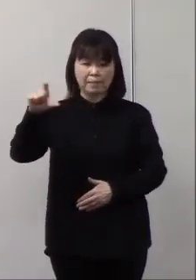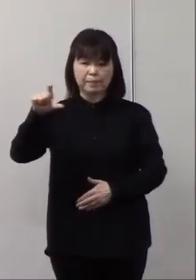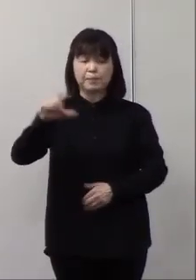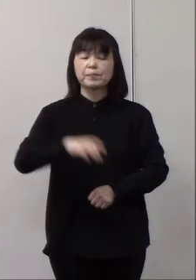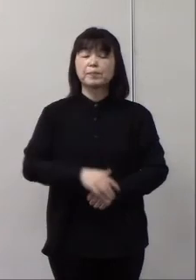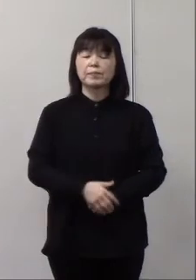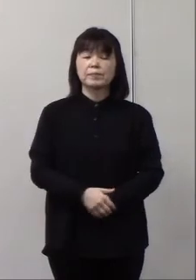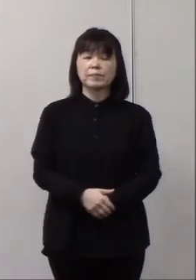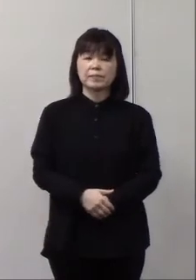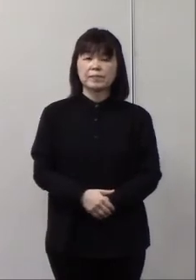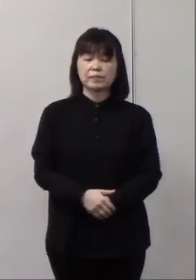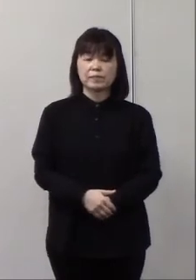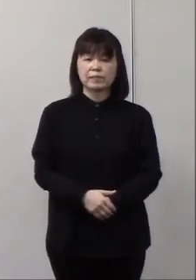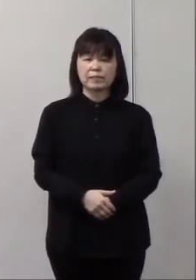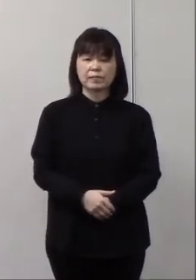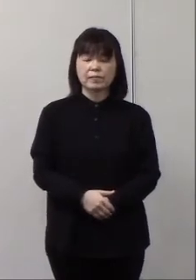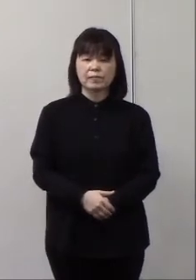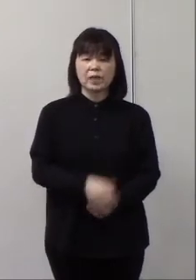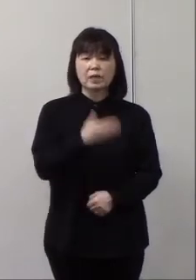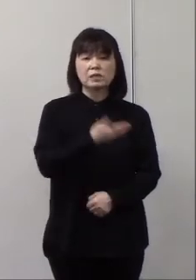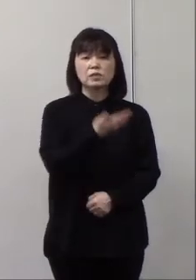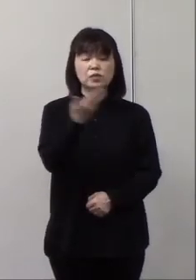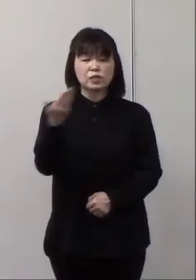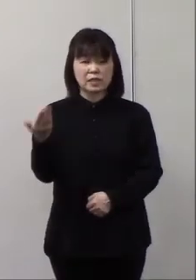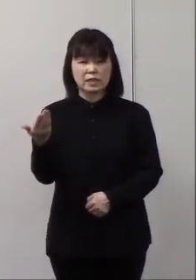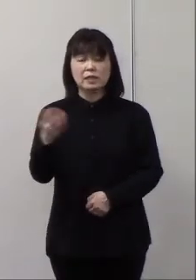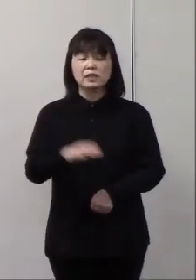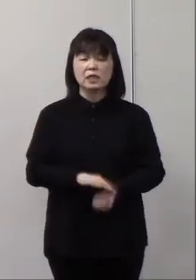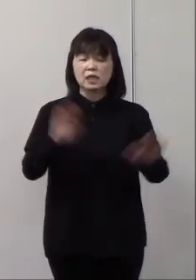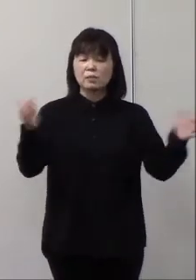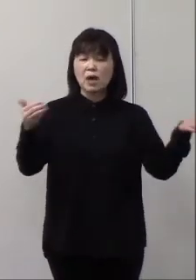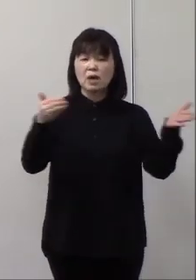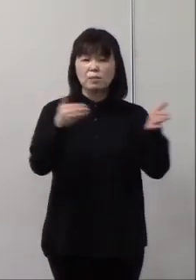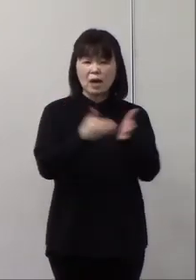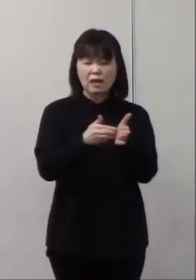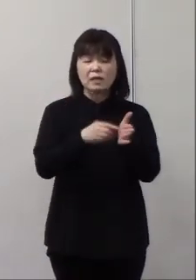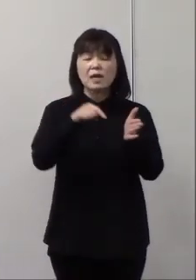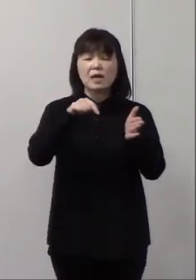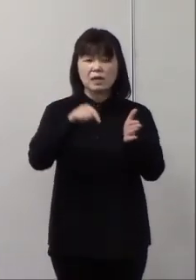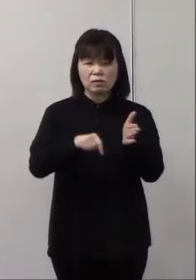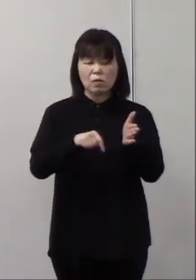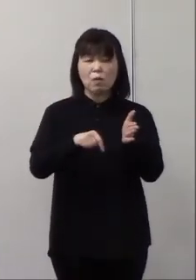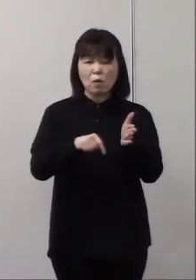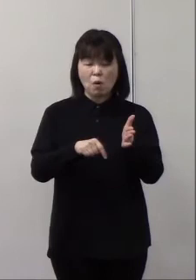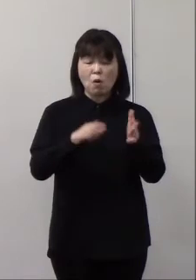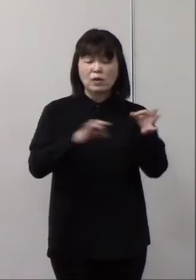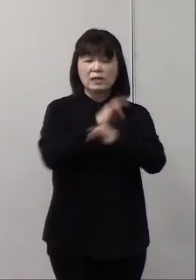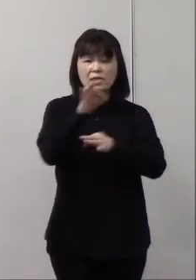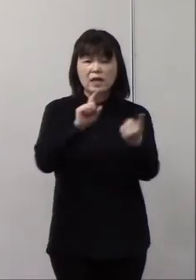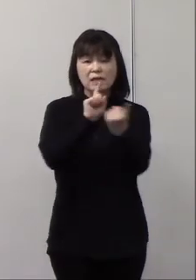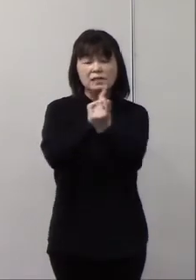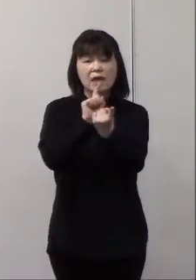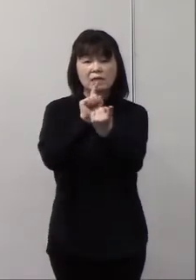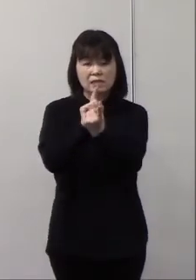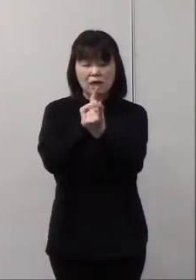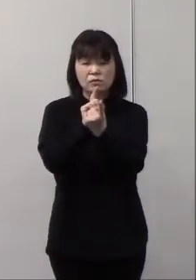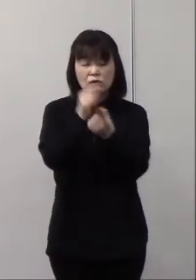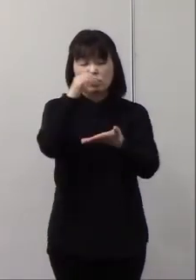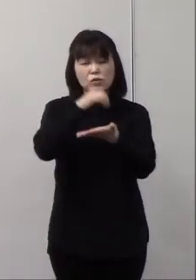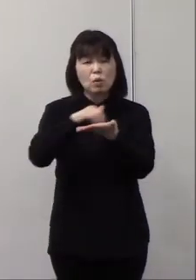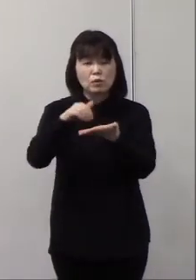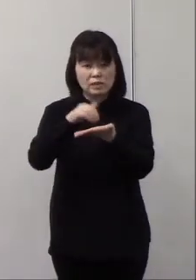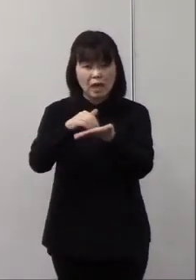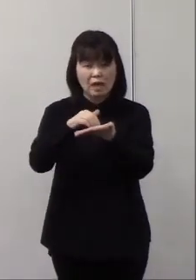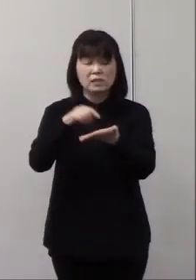で、次の2の規定経済対策予算の補正というところでございますけれども、これ